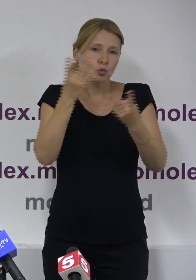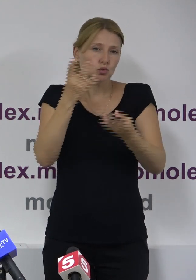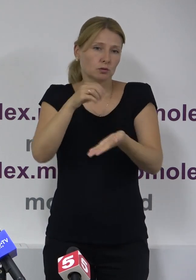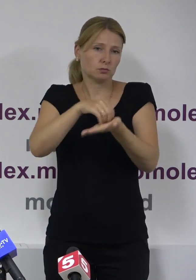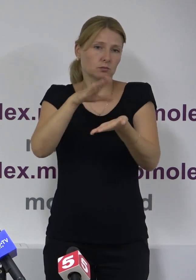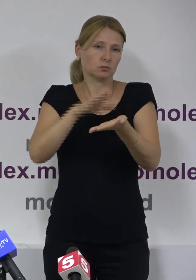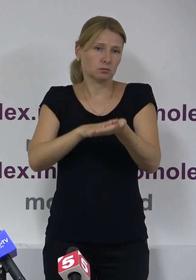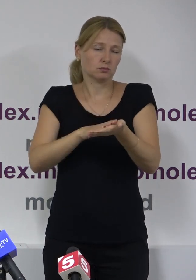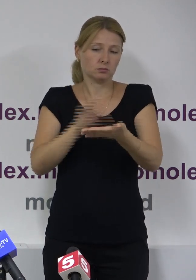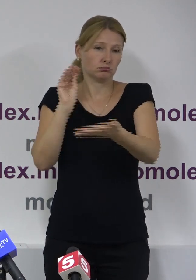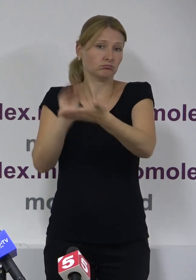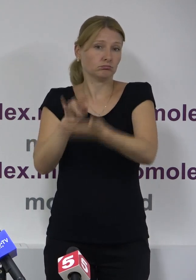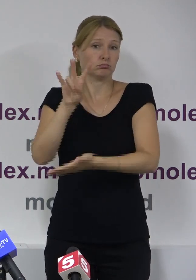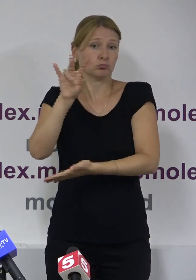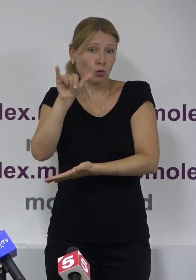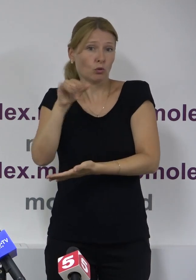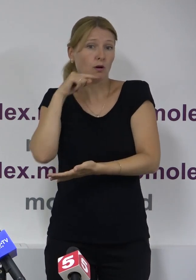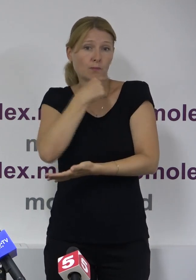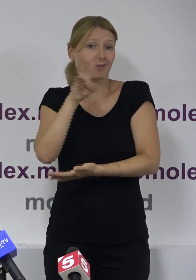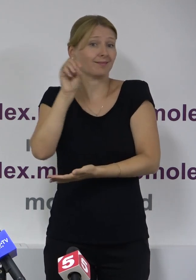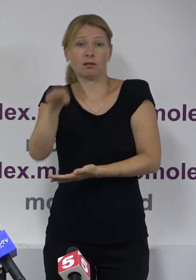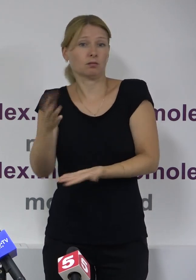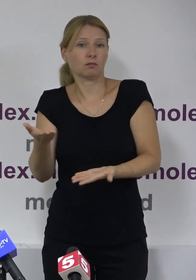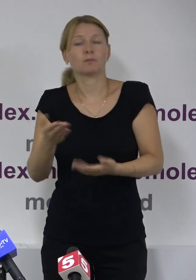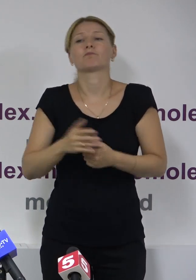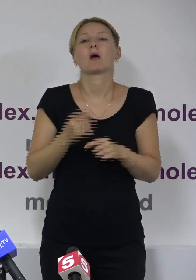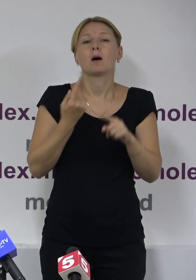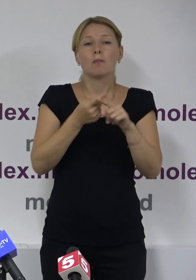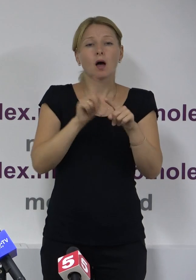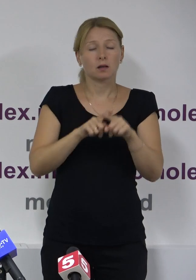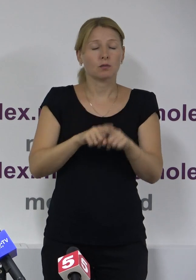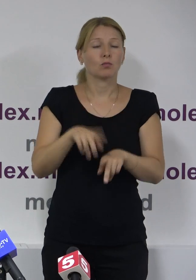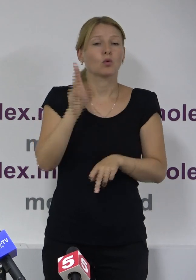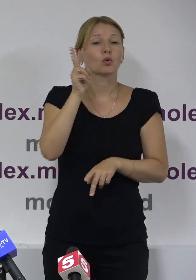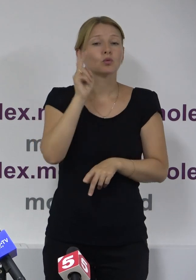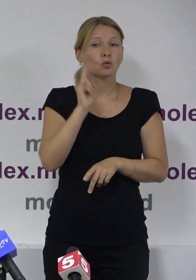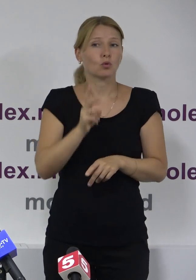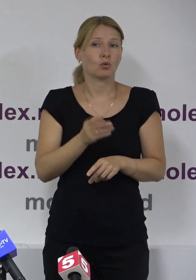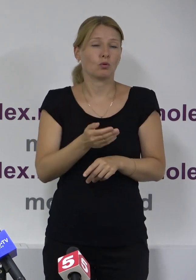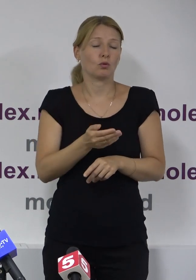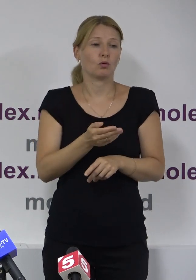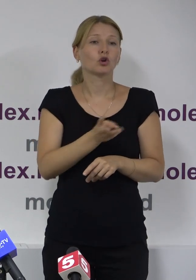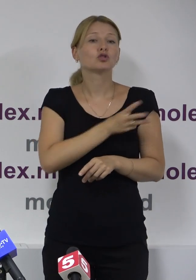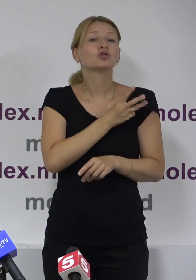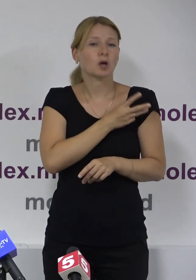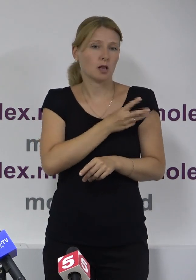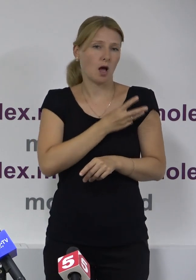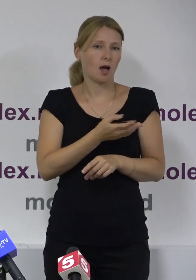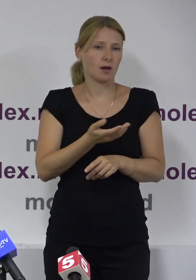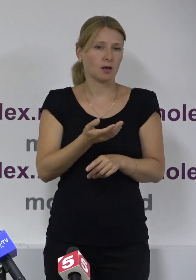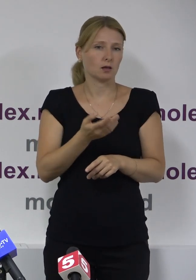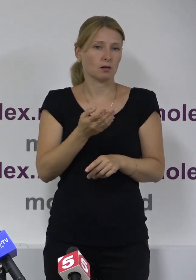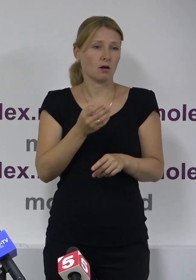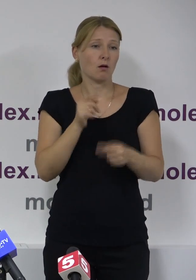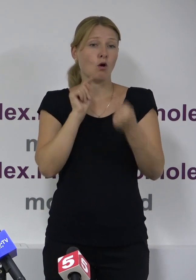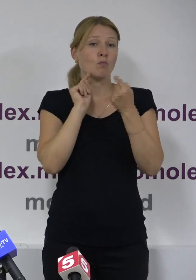cu opțiunea nu. Respectiv, urmează să vedem dacă cei care își anunță în prezent intenția de a